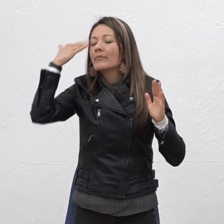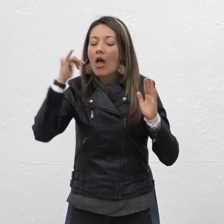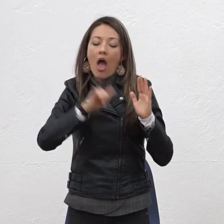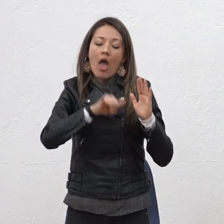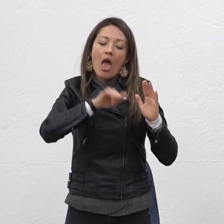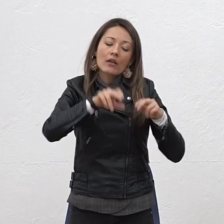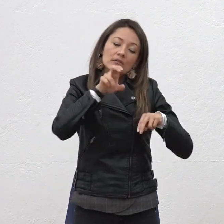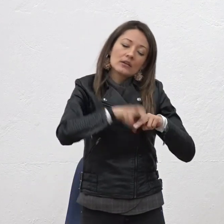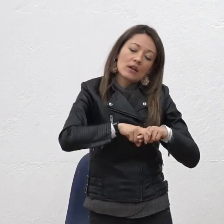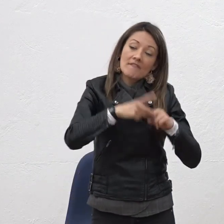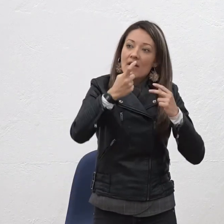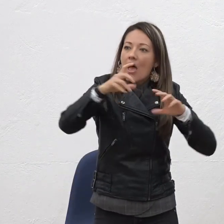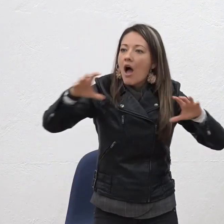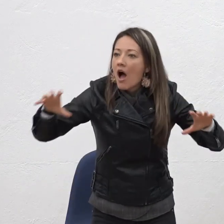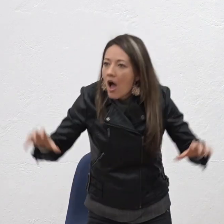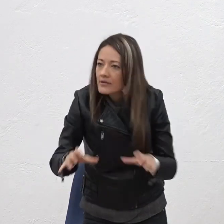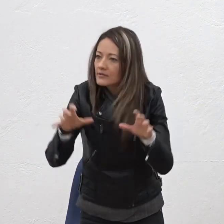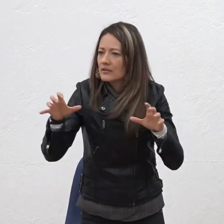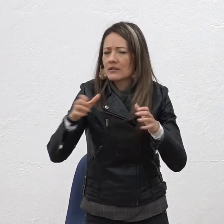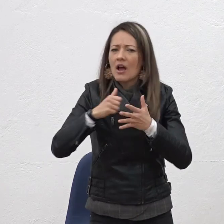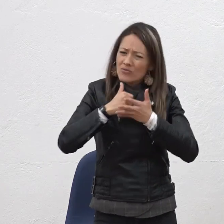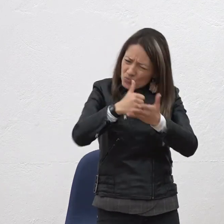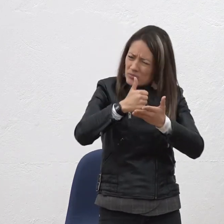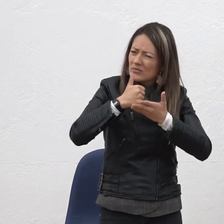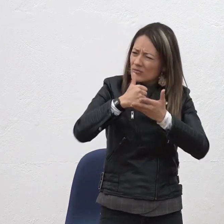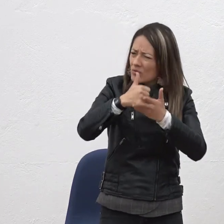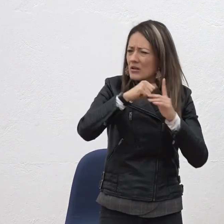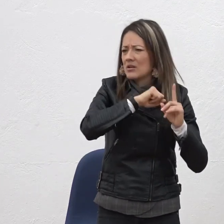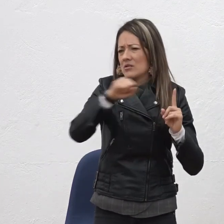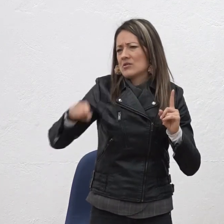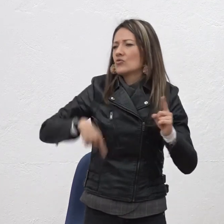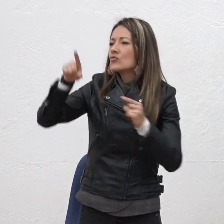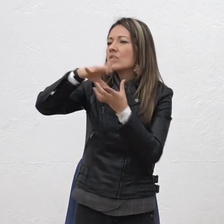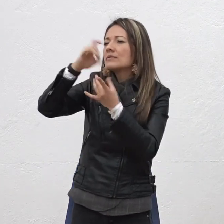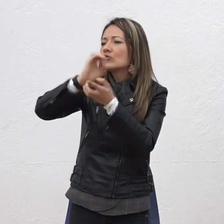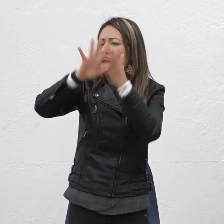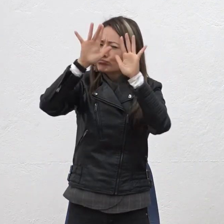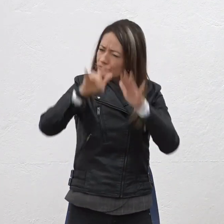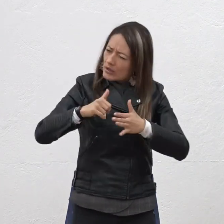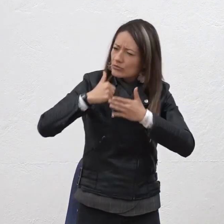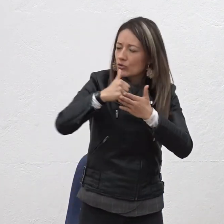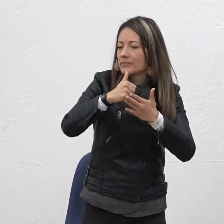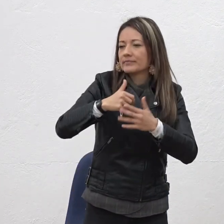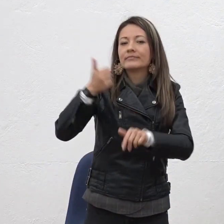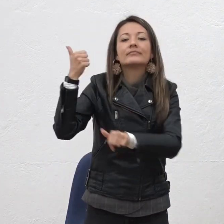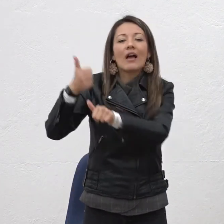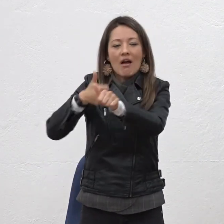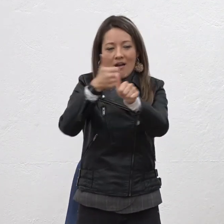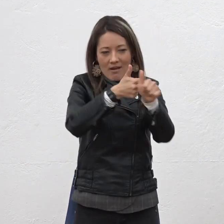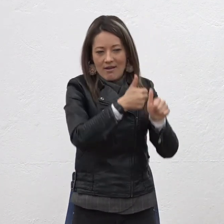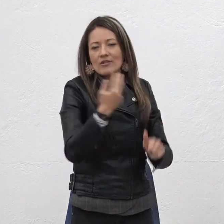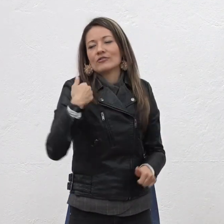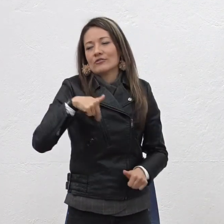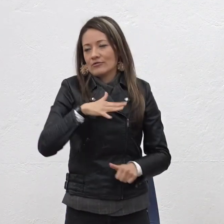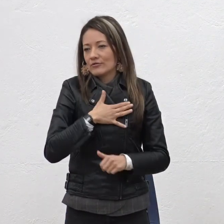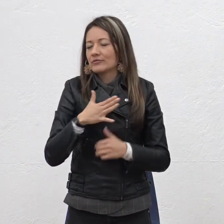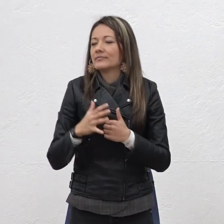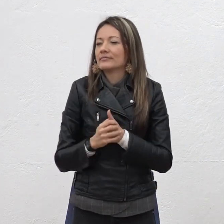sentado a la mesa, no accionó. Ayúdalo, Señor, ayúdalo con tu espíritu. Y a cada uno de nosotros,